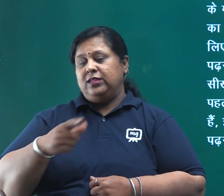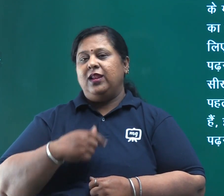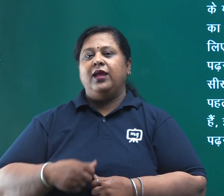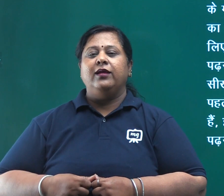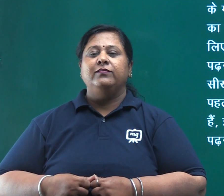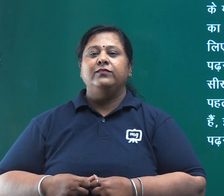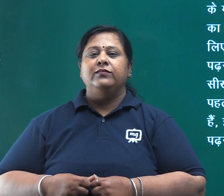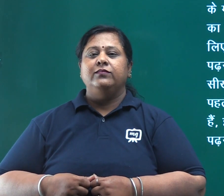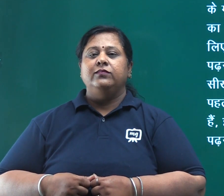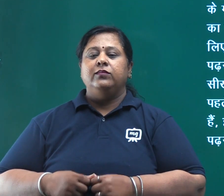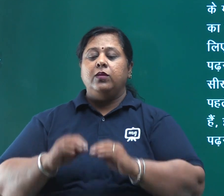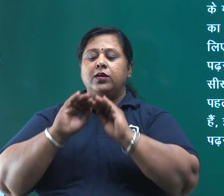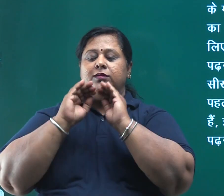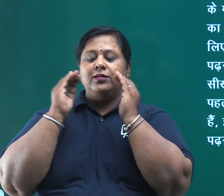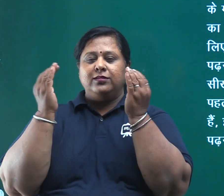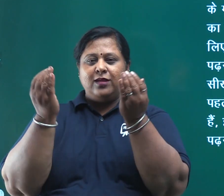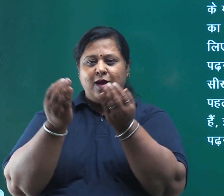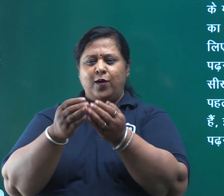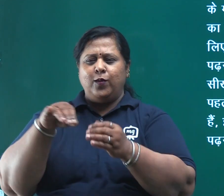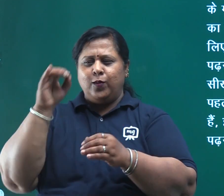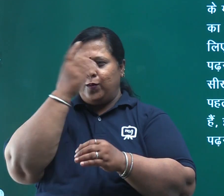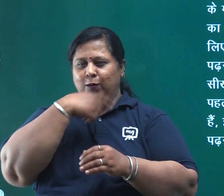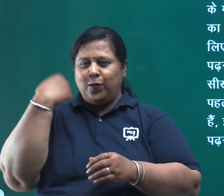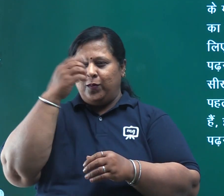लिए संसार रूपी